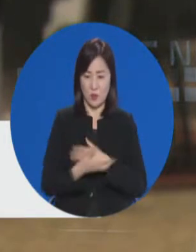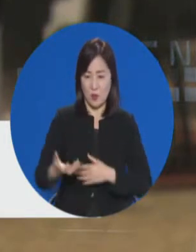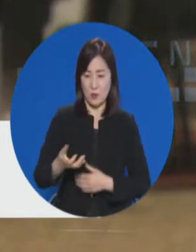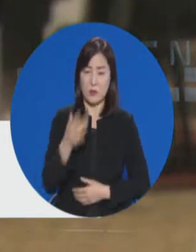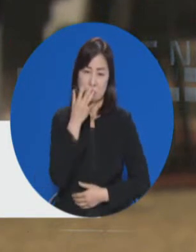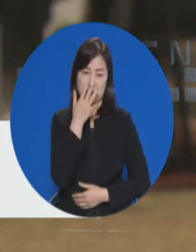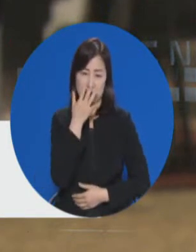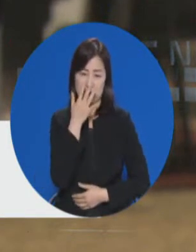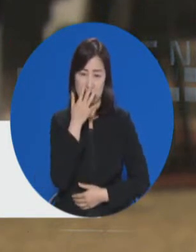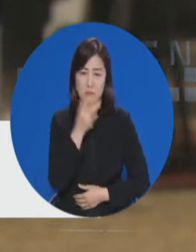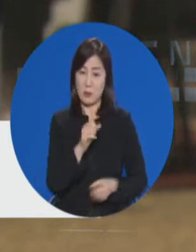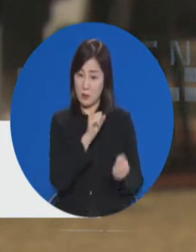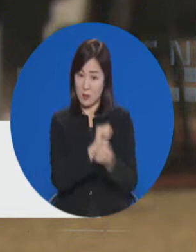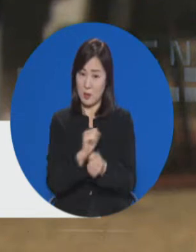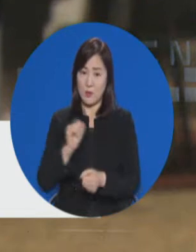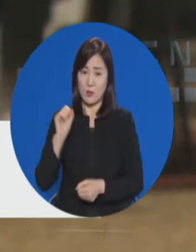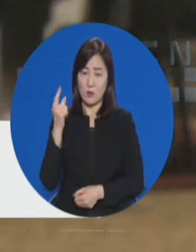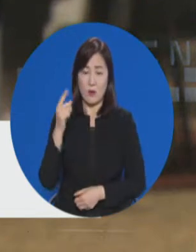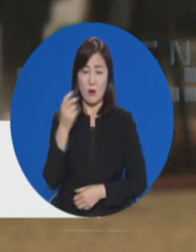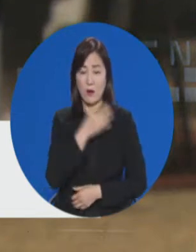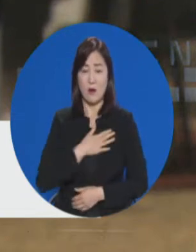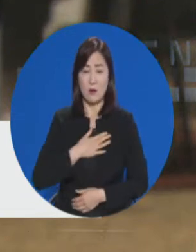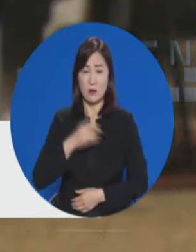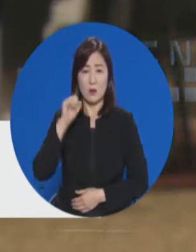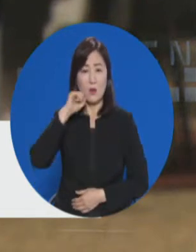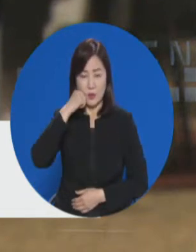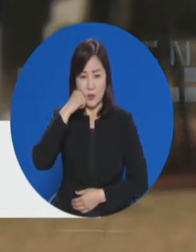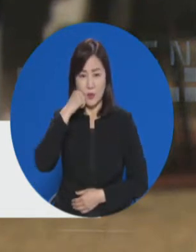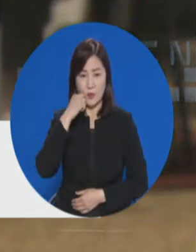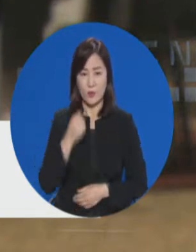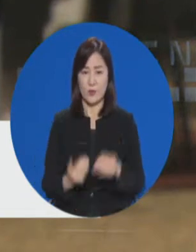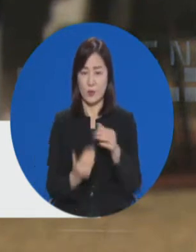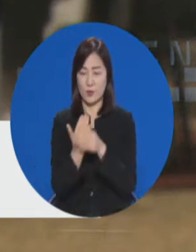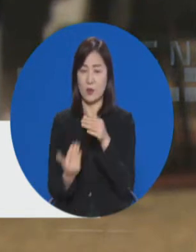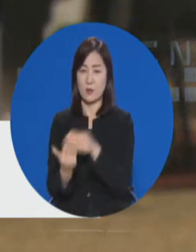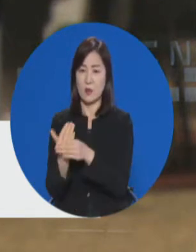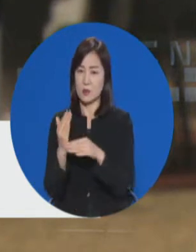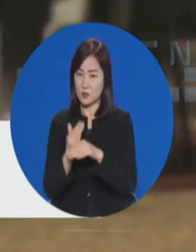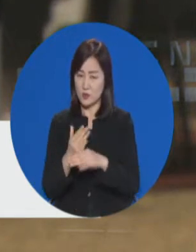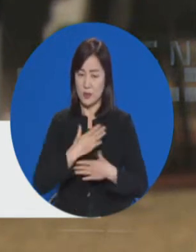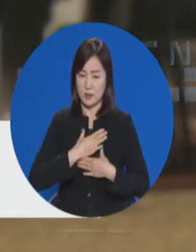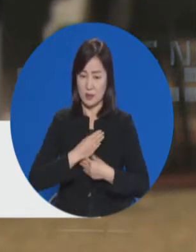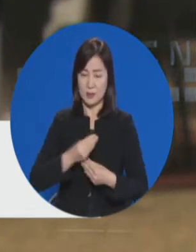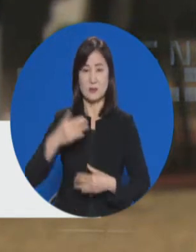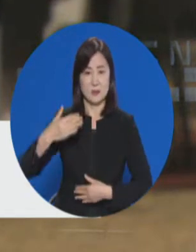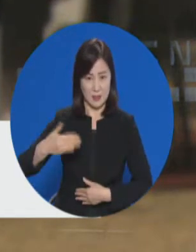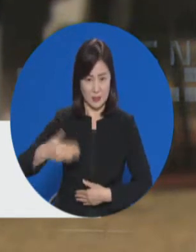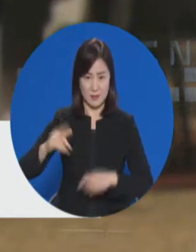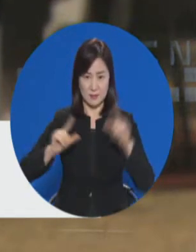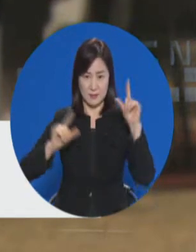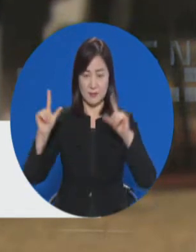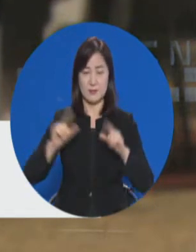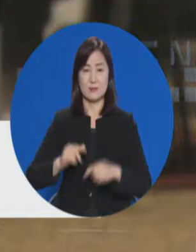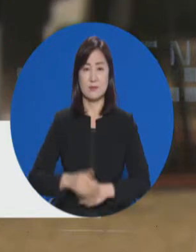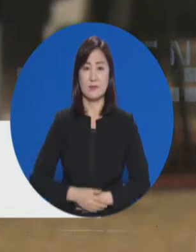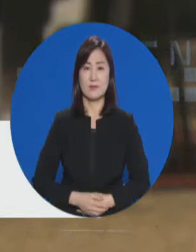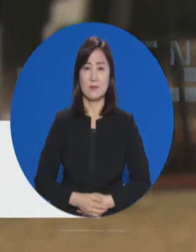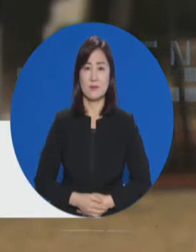감염되거나 감염원을 알수 없는 확진자가 여전히 나오고 있어서 긴장을 늦출 수 없는 상황입니다. 박민주 기자가